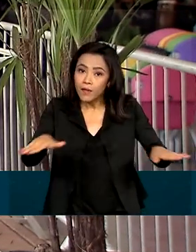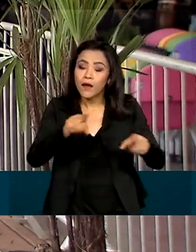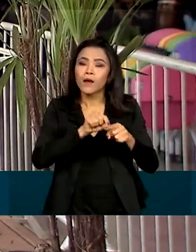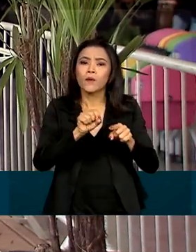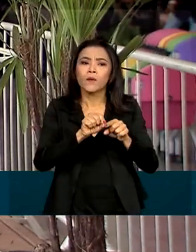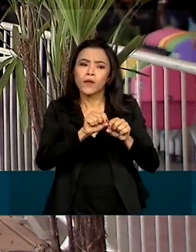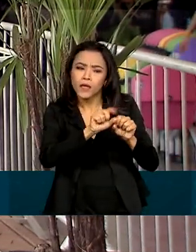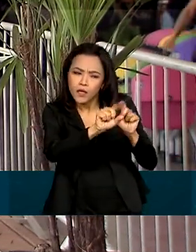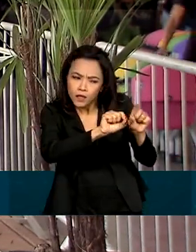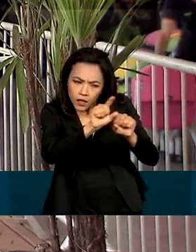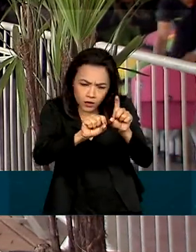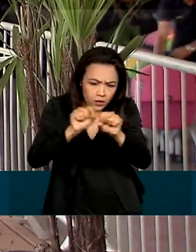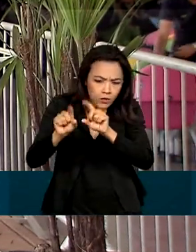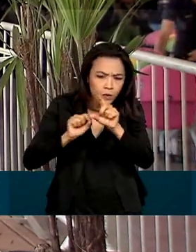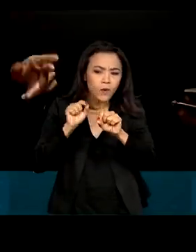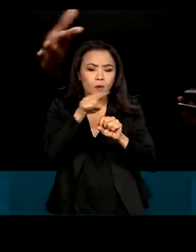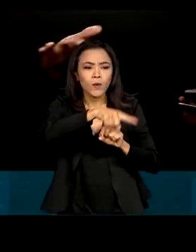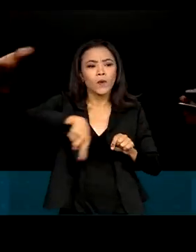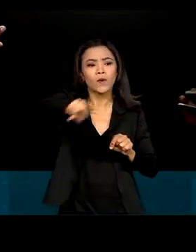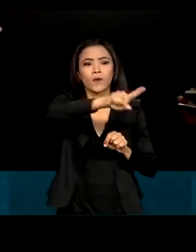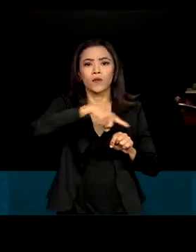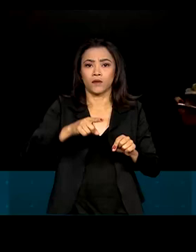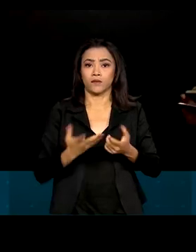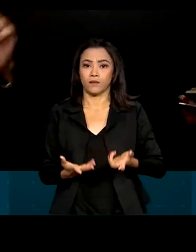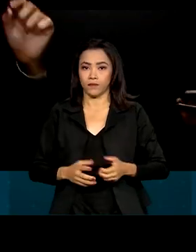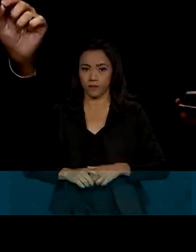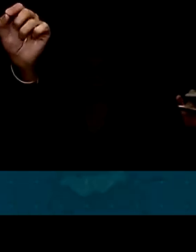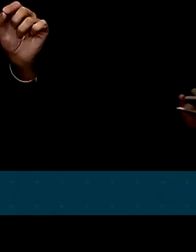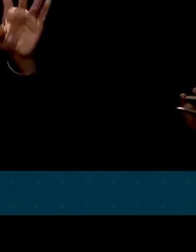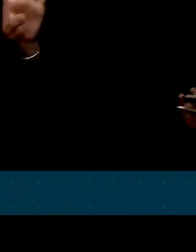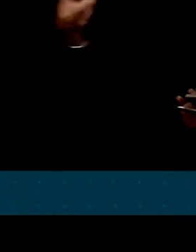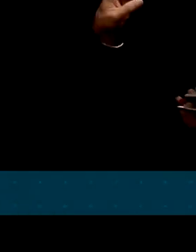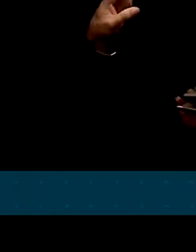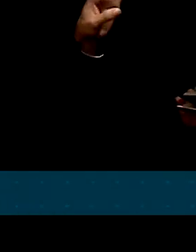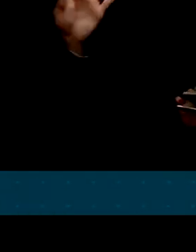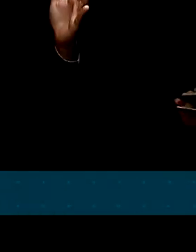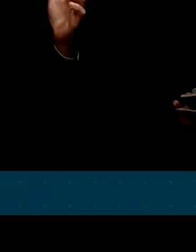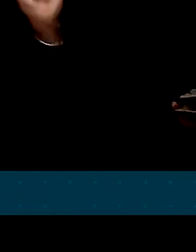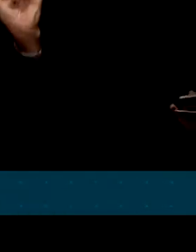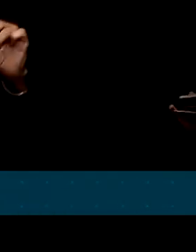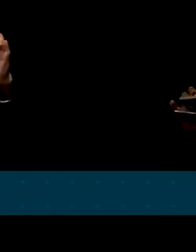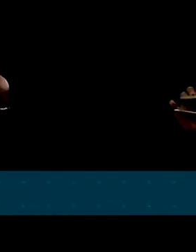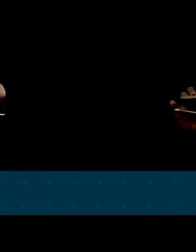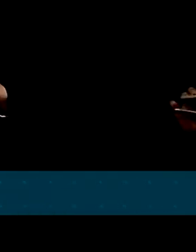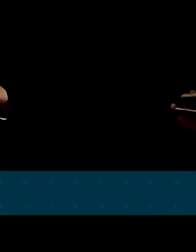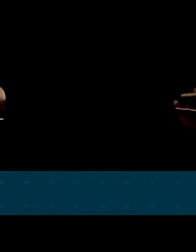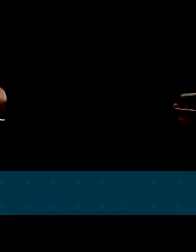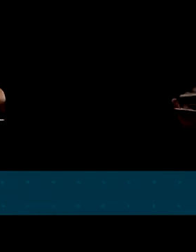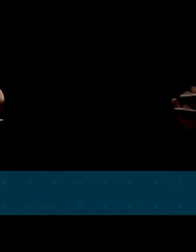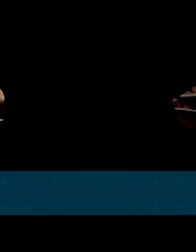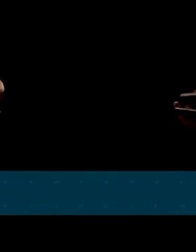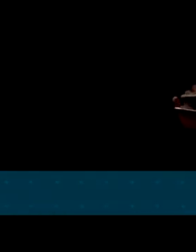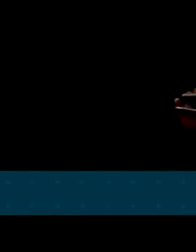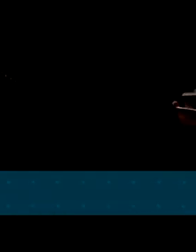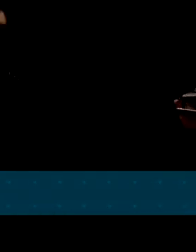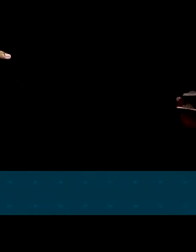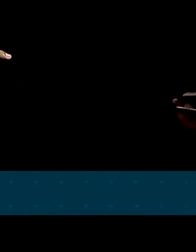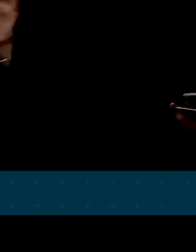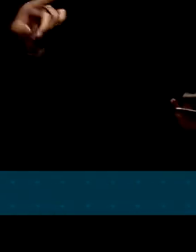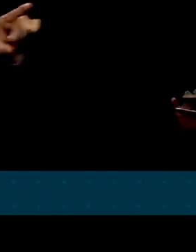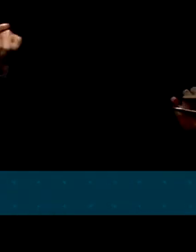beneficiários de programas sociais. Comprometendo completamente a austeridade desses programas e,